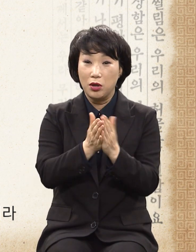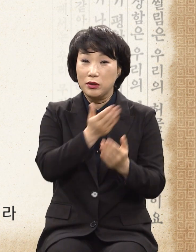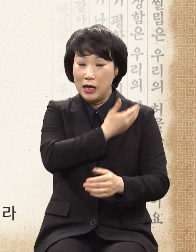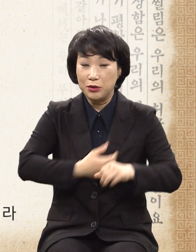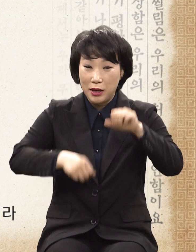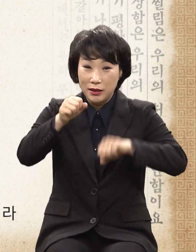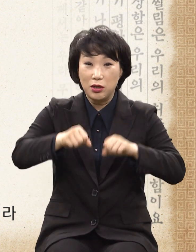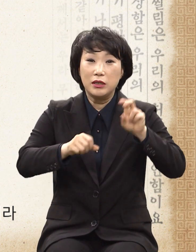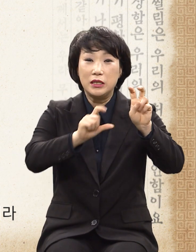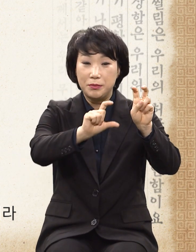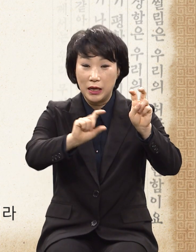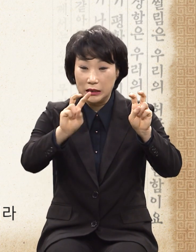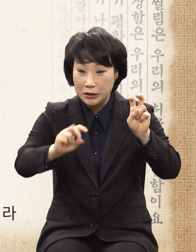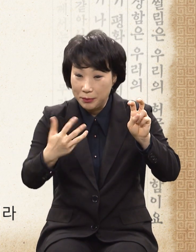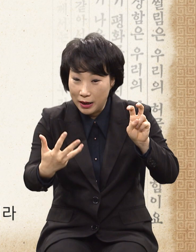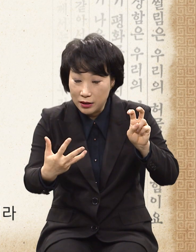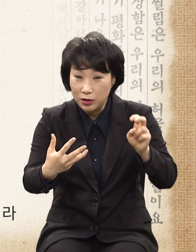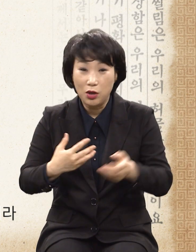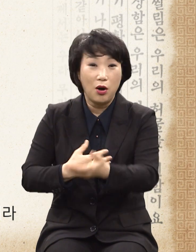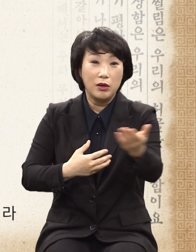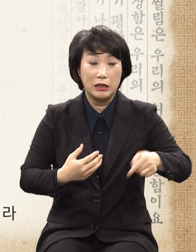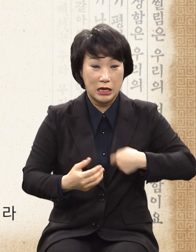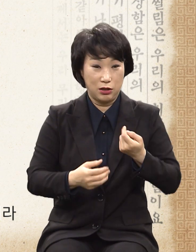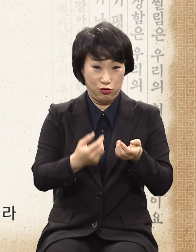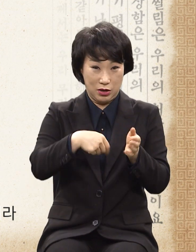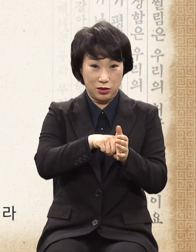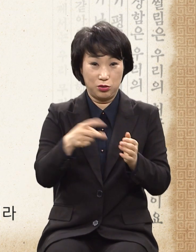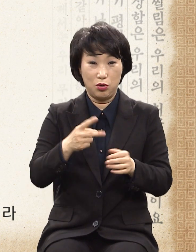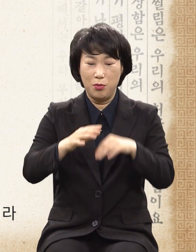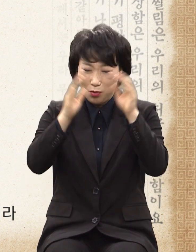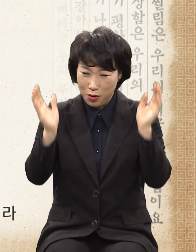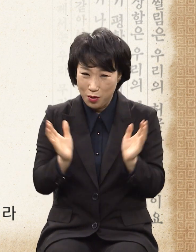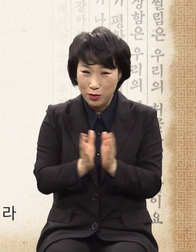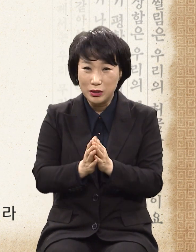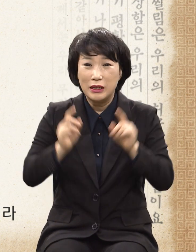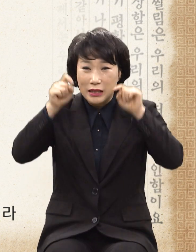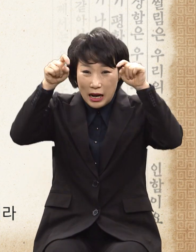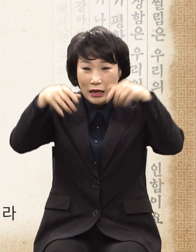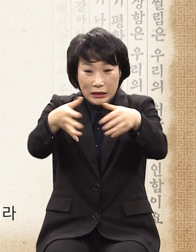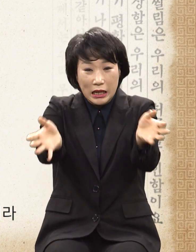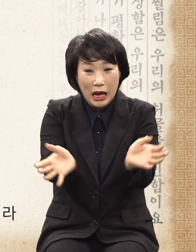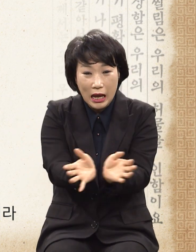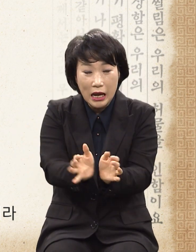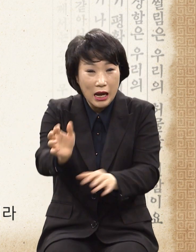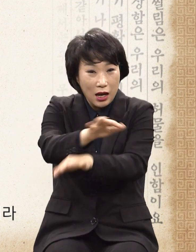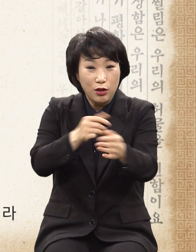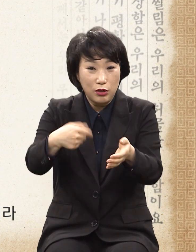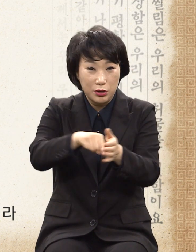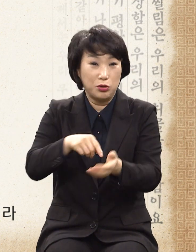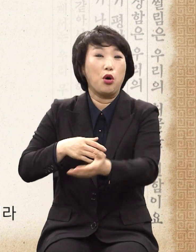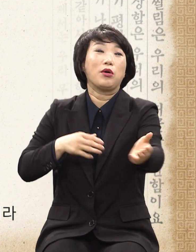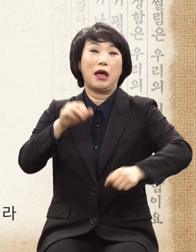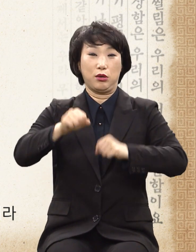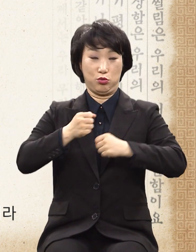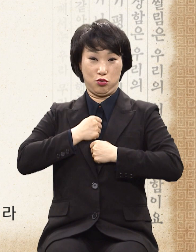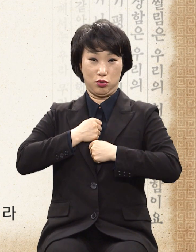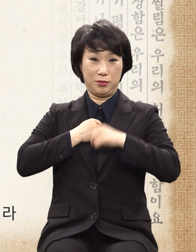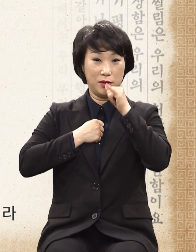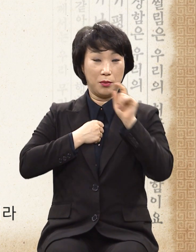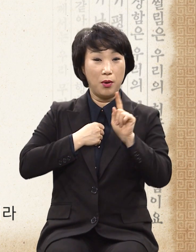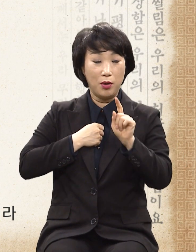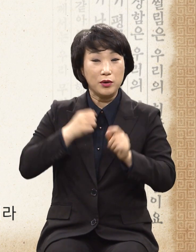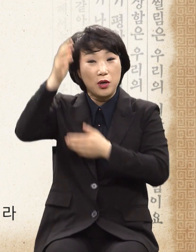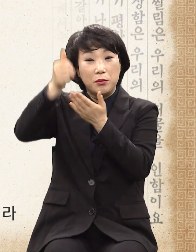20장 28절에 너희는 자기를 위해서 또는 온 양떼를 위해서 삼가라.